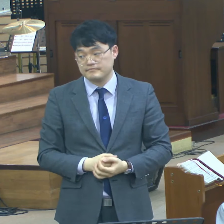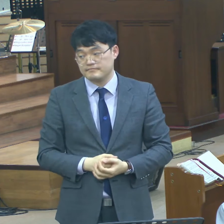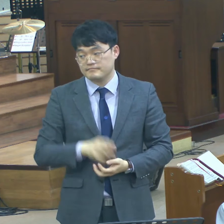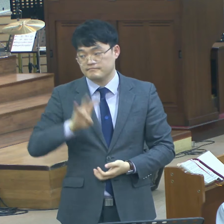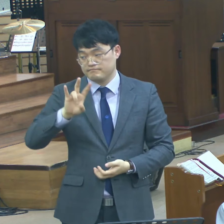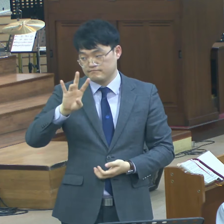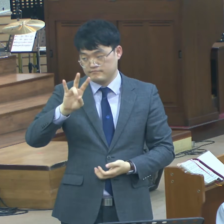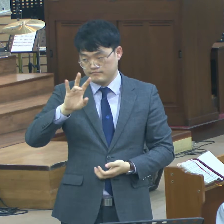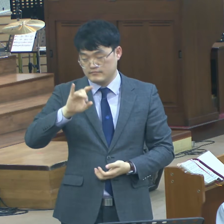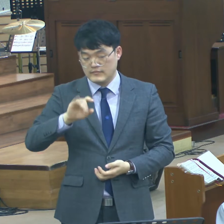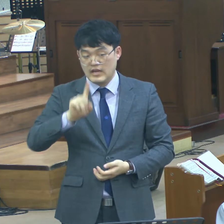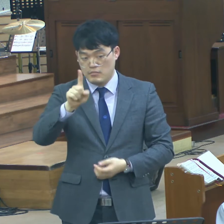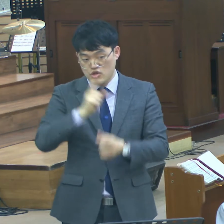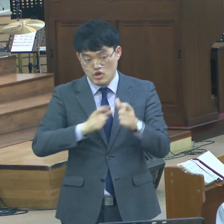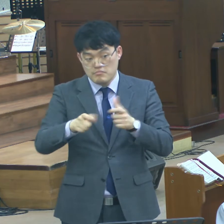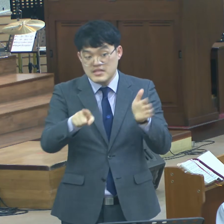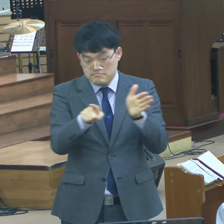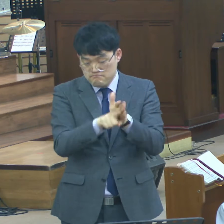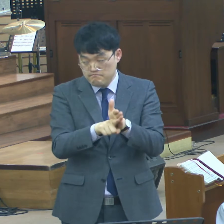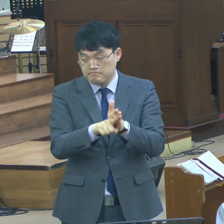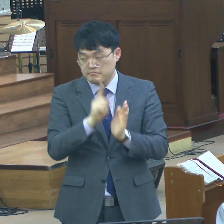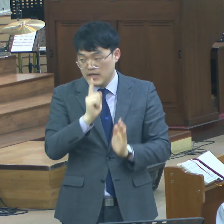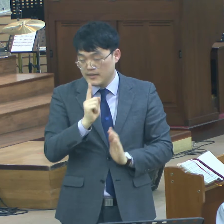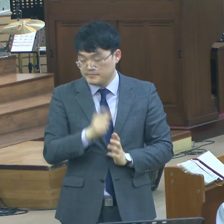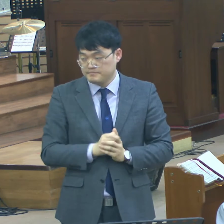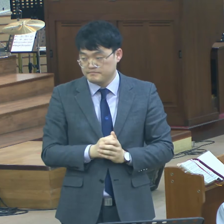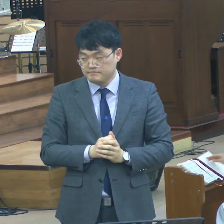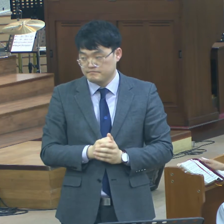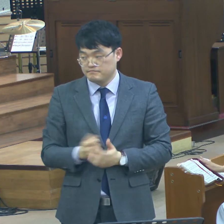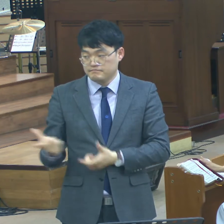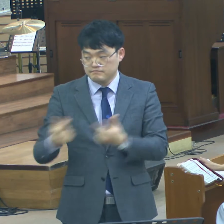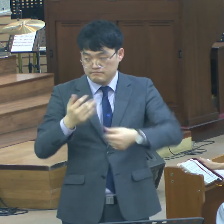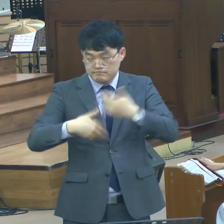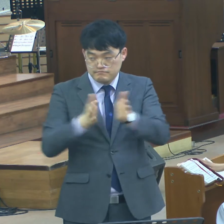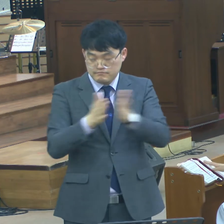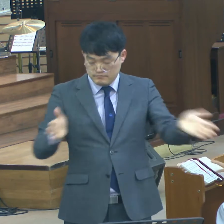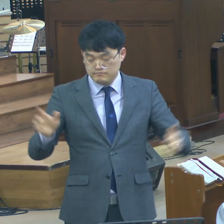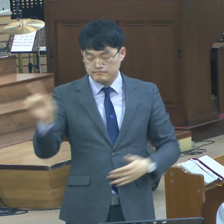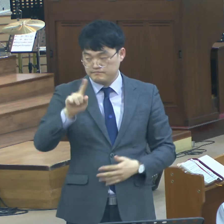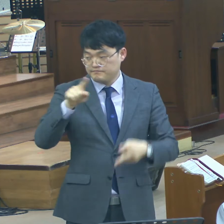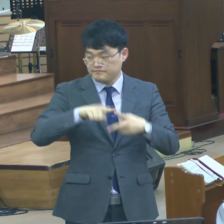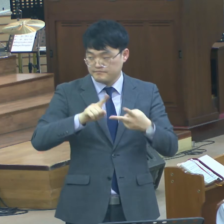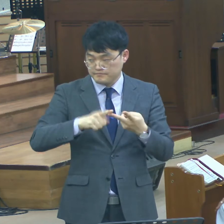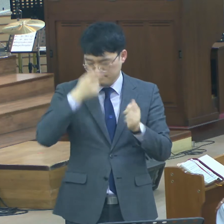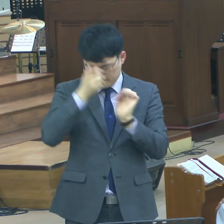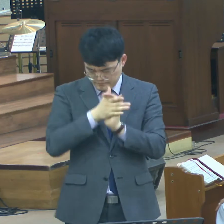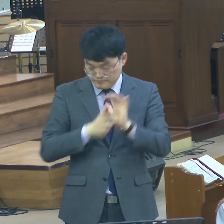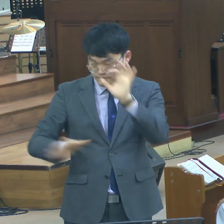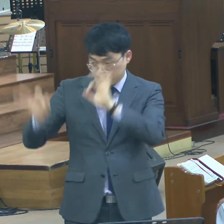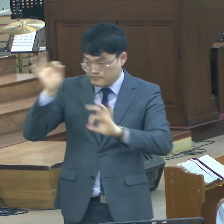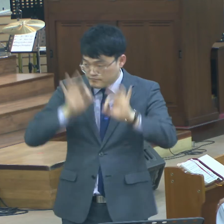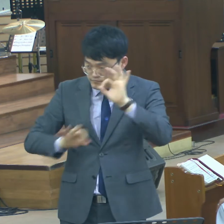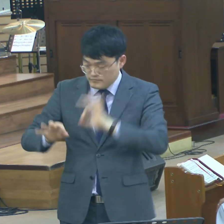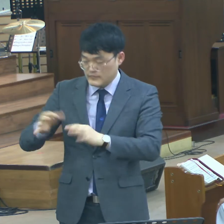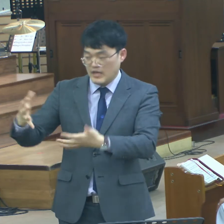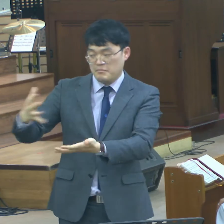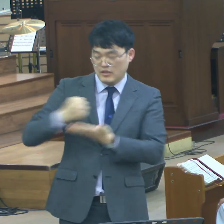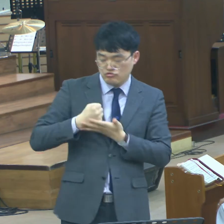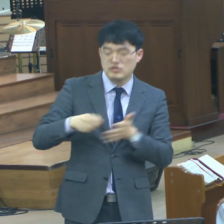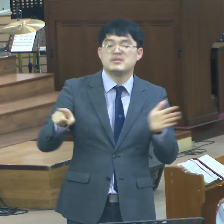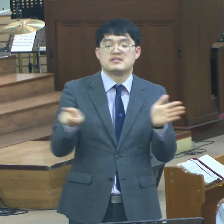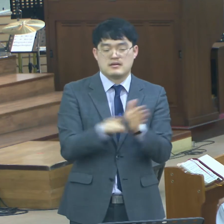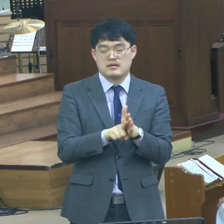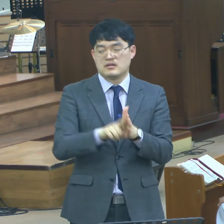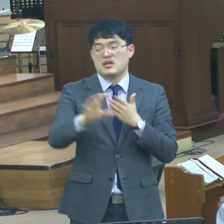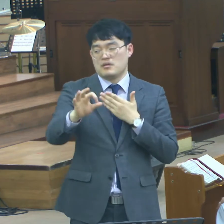24절에서 한 번 더 믿음을 강조하시죠. 한번 앞에 보고 다시 크게 읽겠습니다. 시작. 무엇이든지 기도하고 구하는 것은 받은